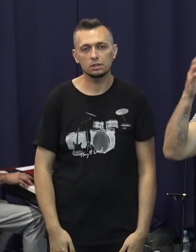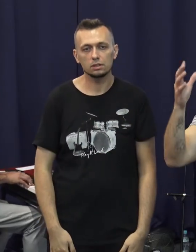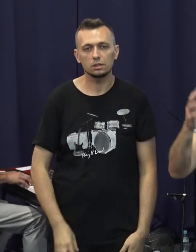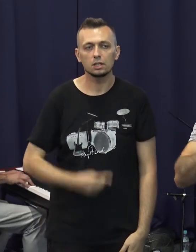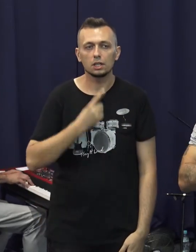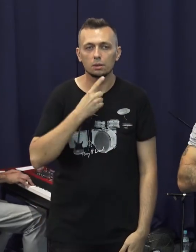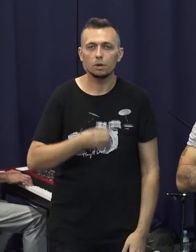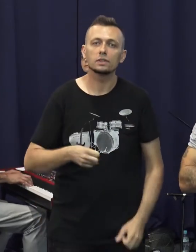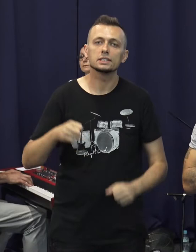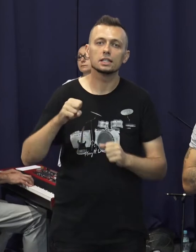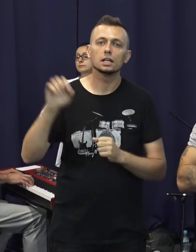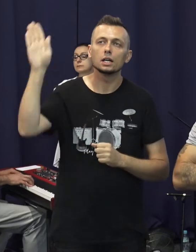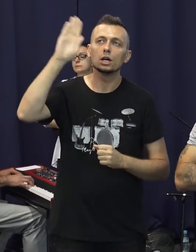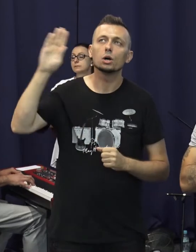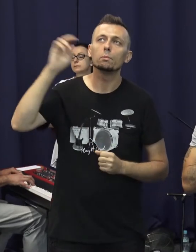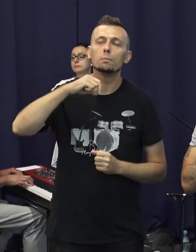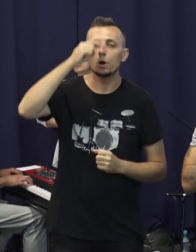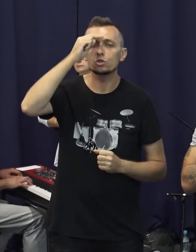Powiedz: Boże Ojcze,